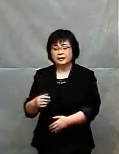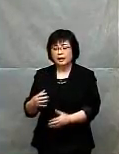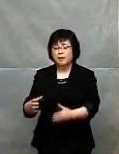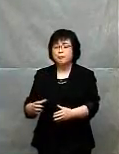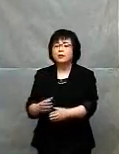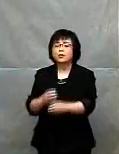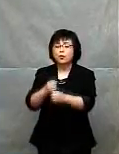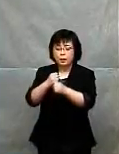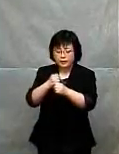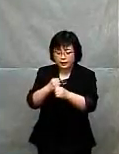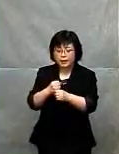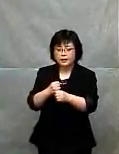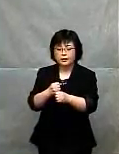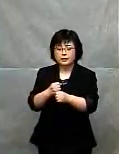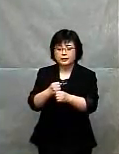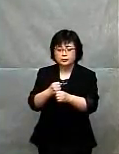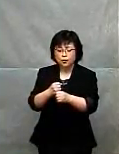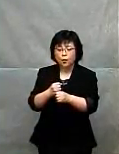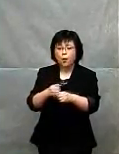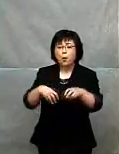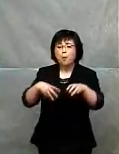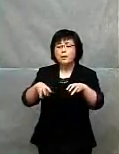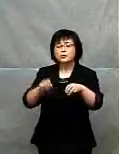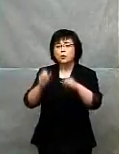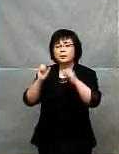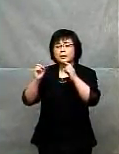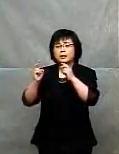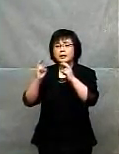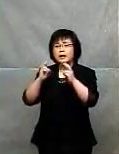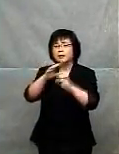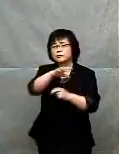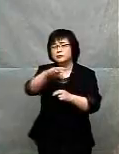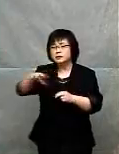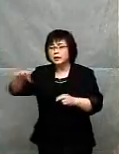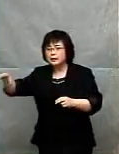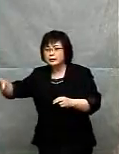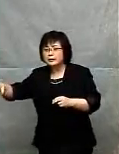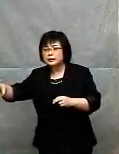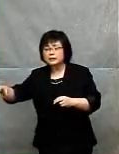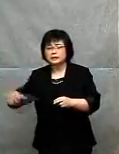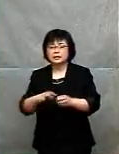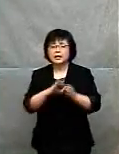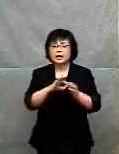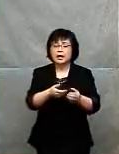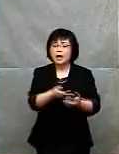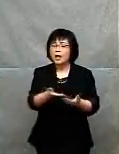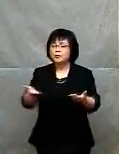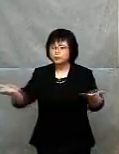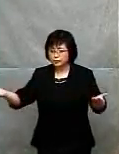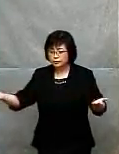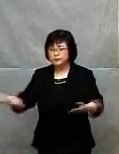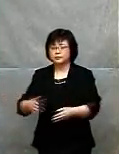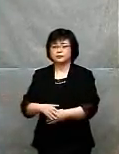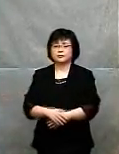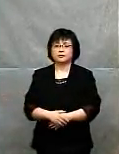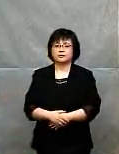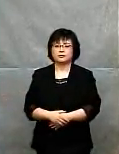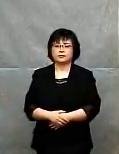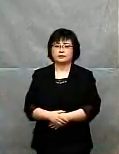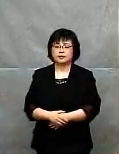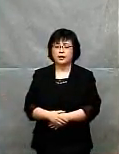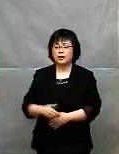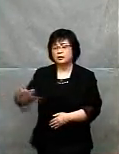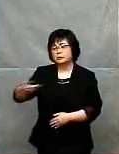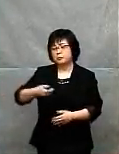して、それをマスコミ各社さんの方にリリース配布させていただきまして、ご紹介あれ